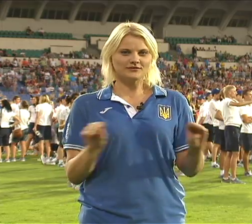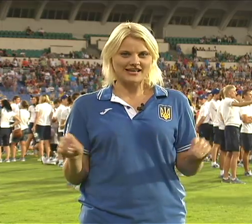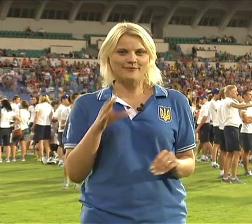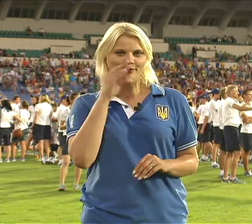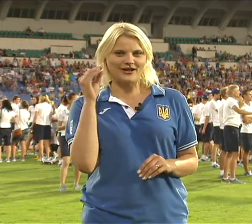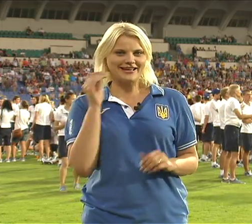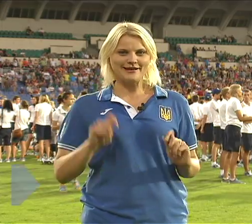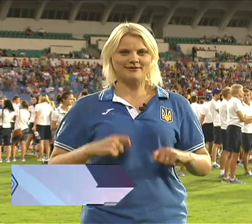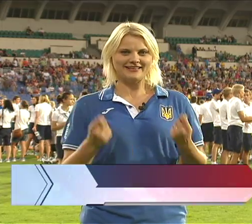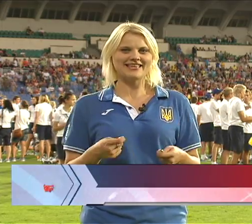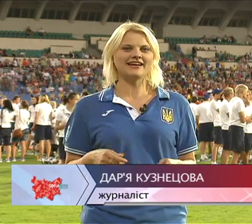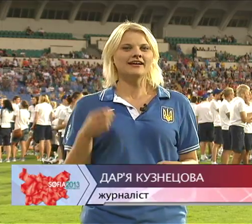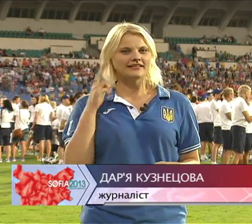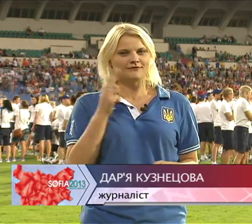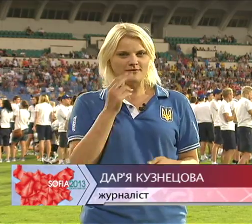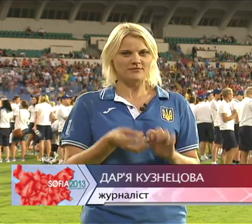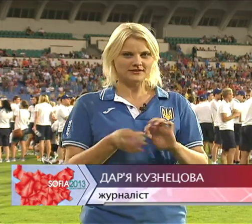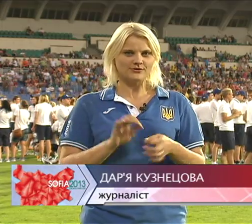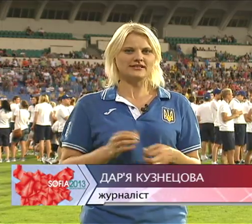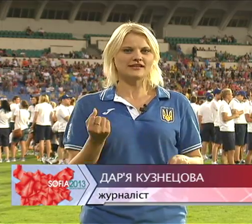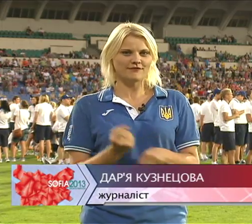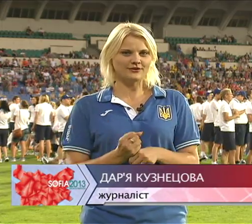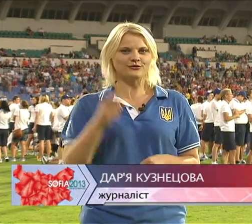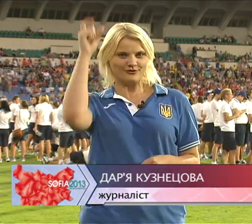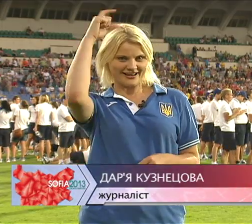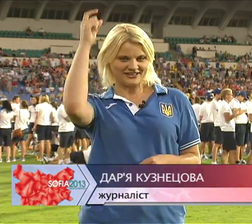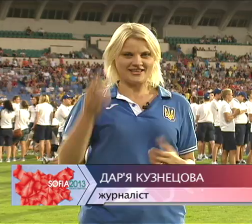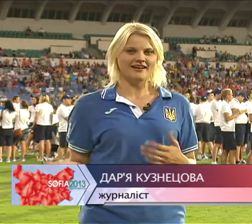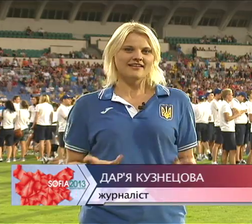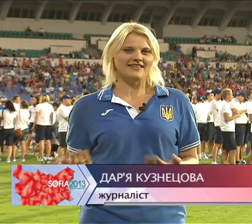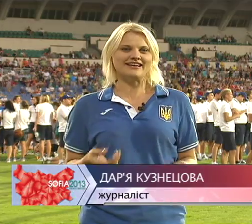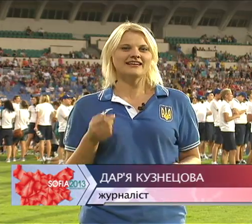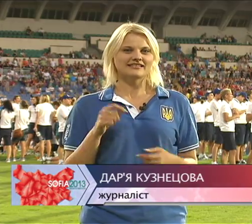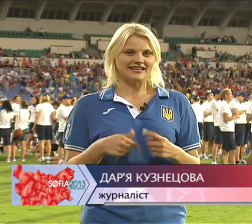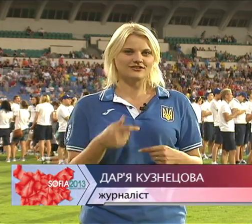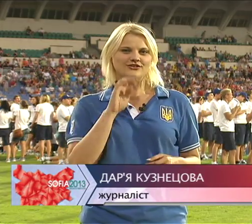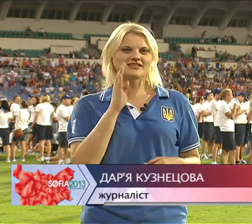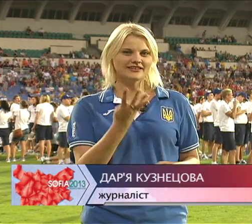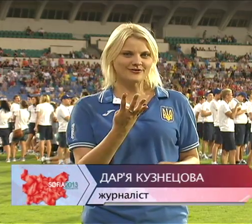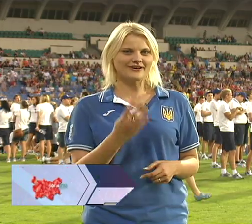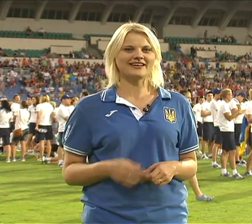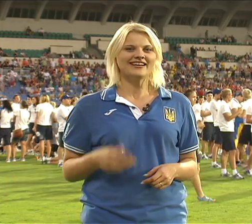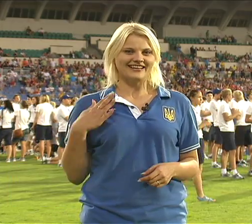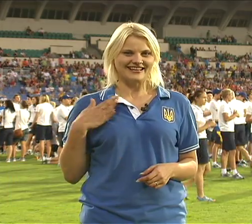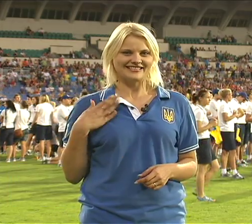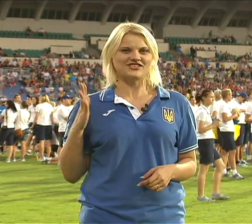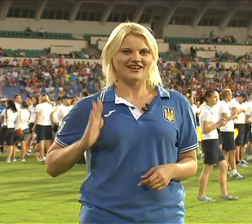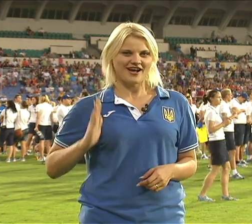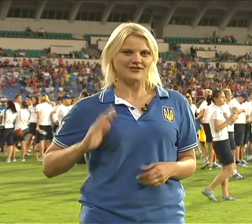це все Болгарія передає дефлімпійську естафету Туреччині, де за 4 роки на нас чекають